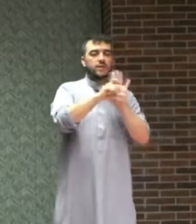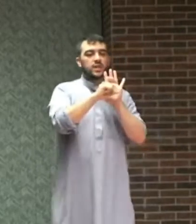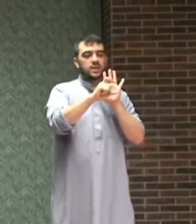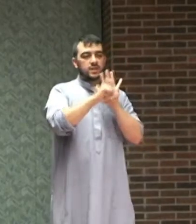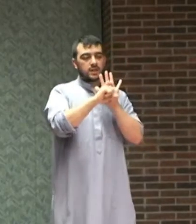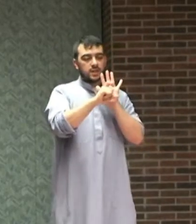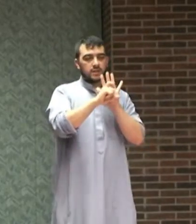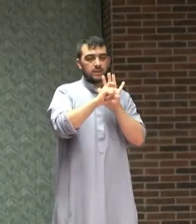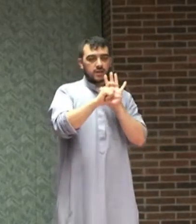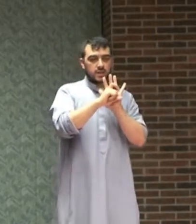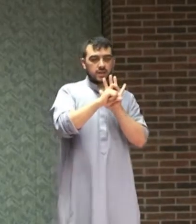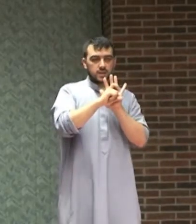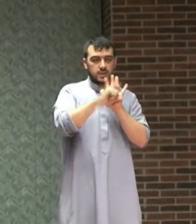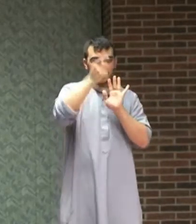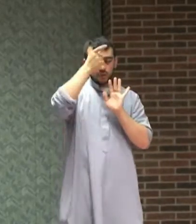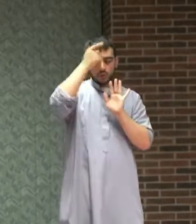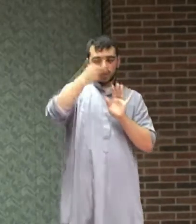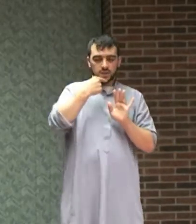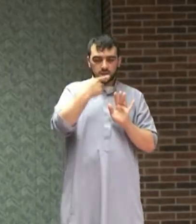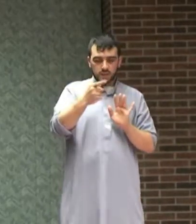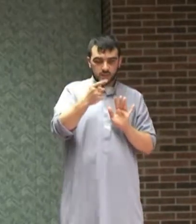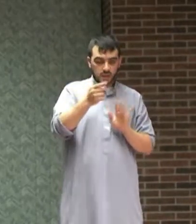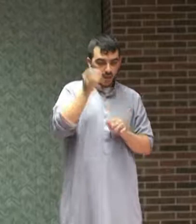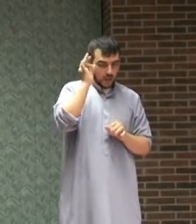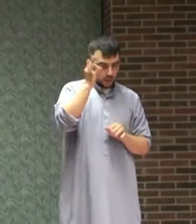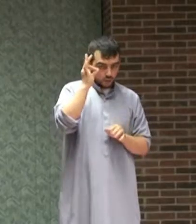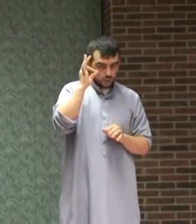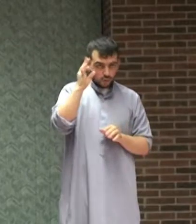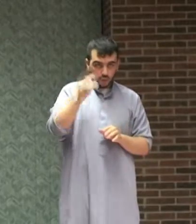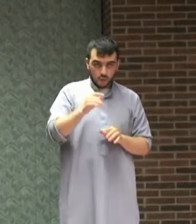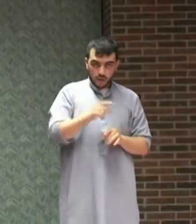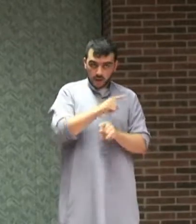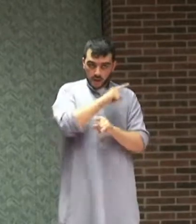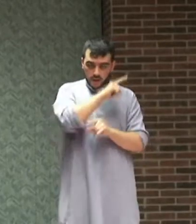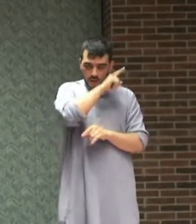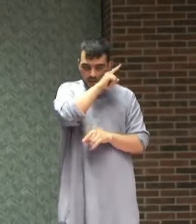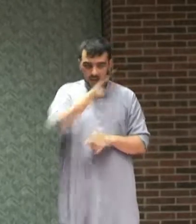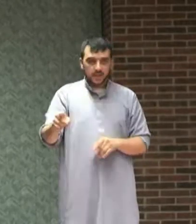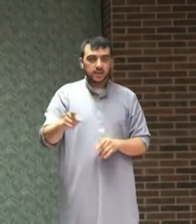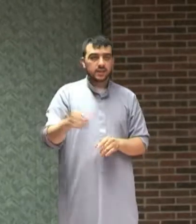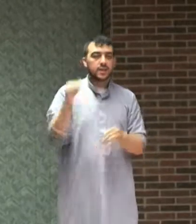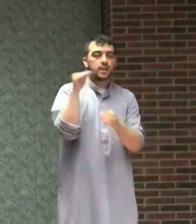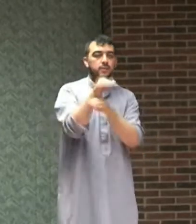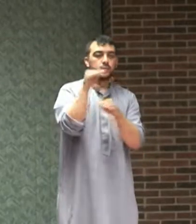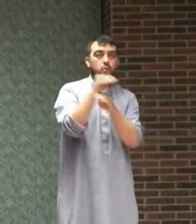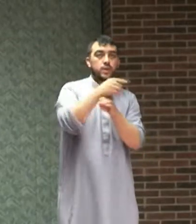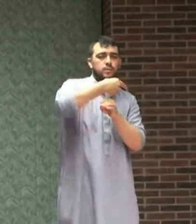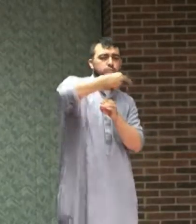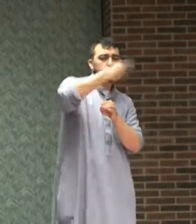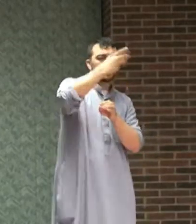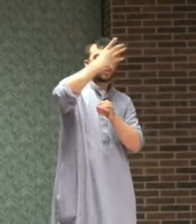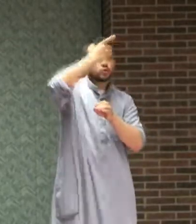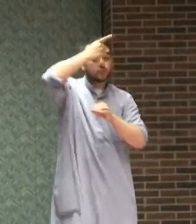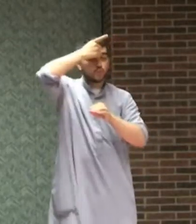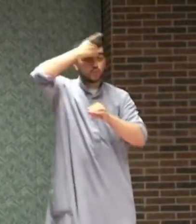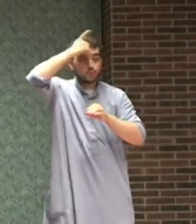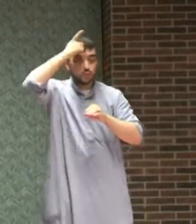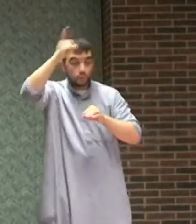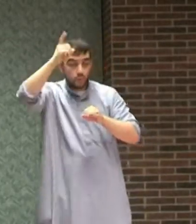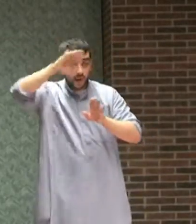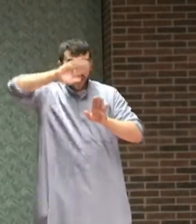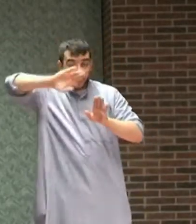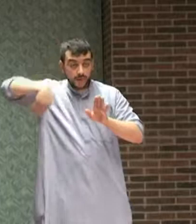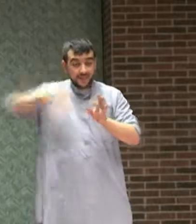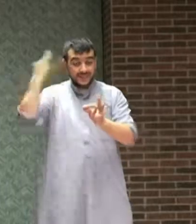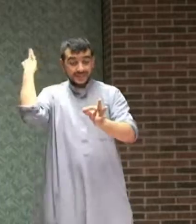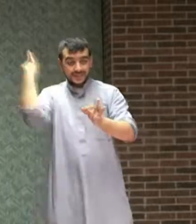Allah subhanahu wa ta'ala, dans un verset, après avoir interdit shirk, qui est la plus grande des injustices, qui est l'injustice qui est commise envers lui, le